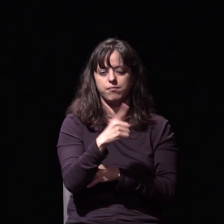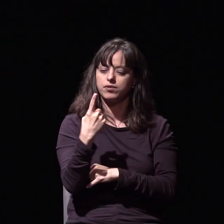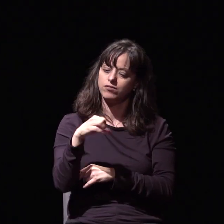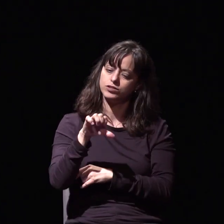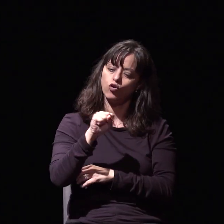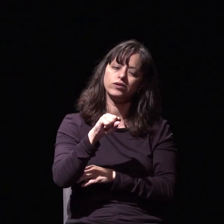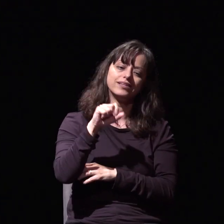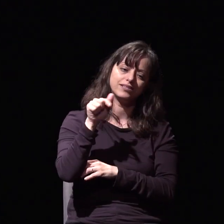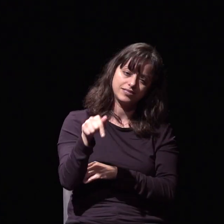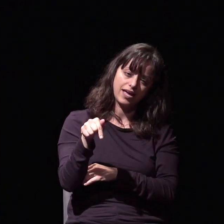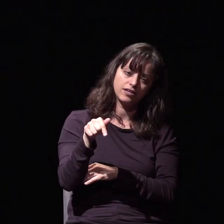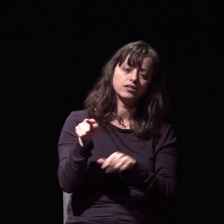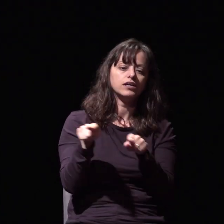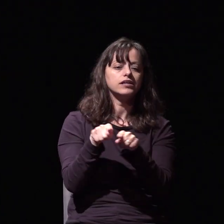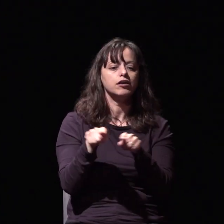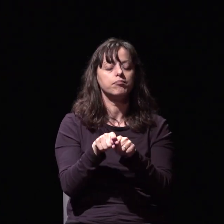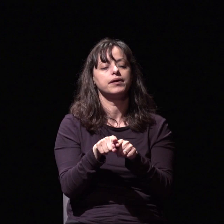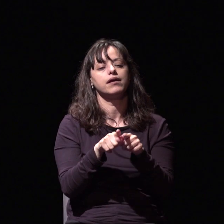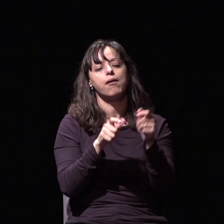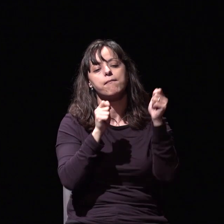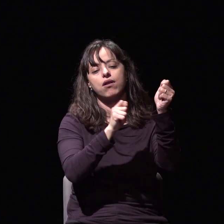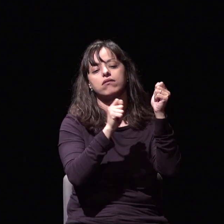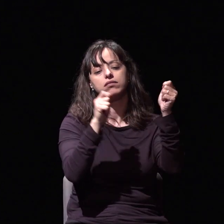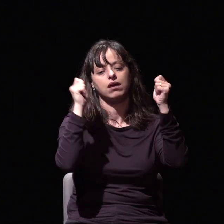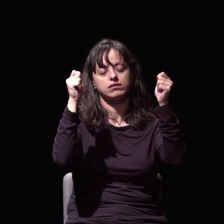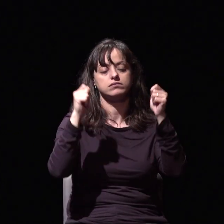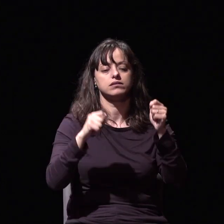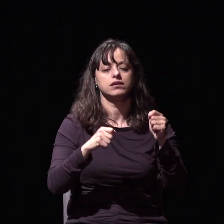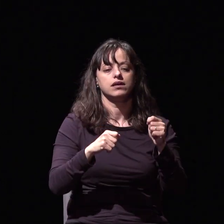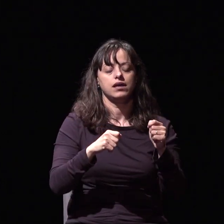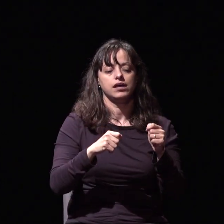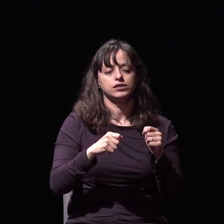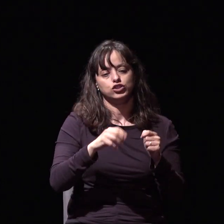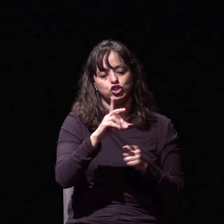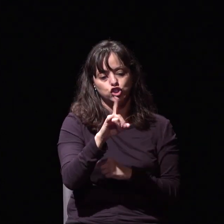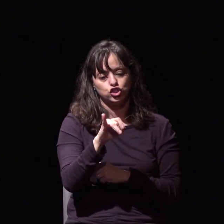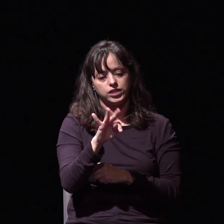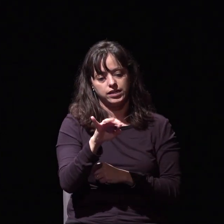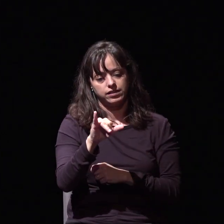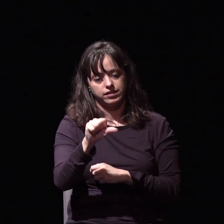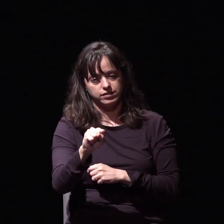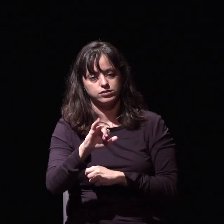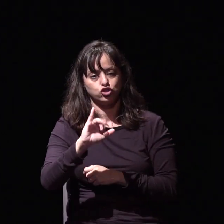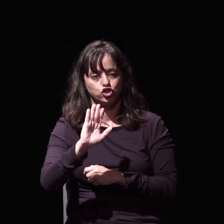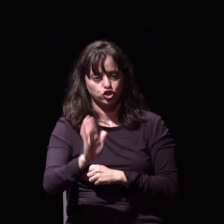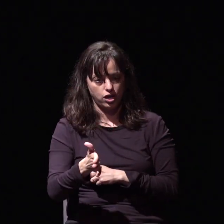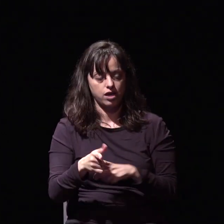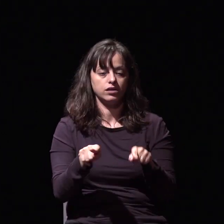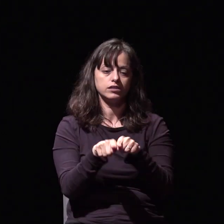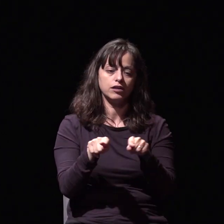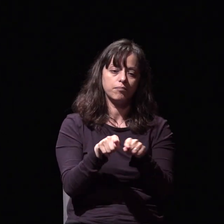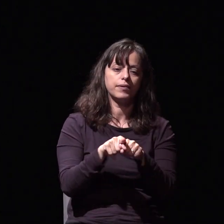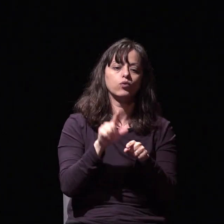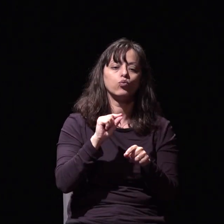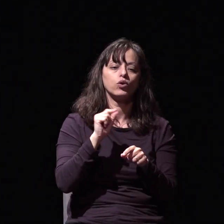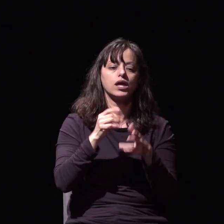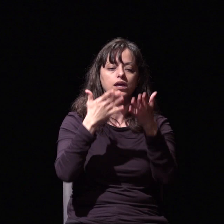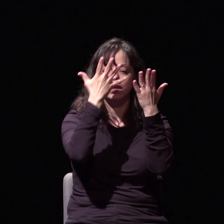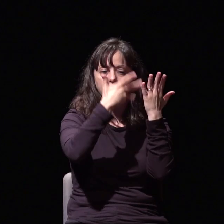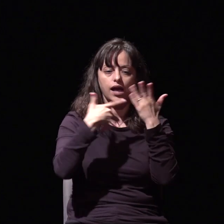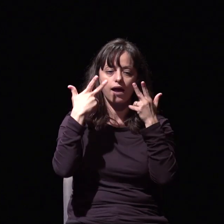o Movimento Direto a Já, de 1984, e o Movimento Caras Pintadas, de 1992,